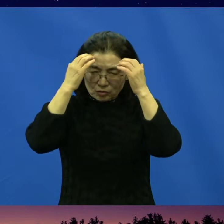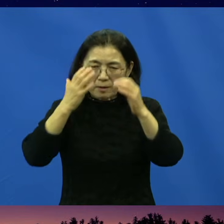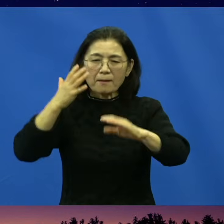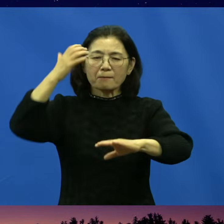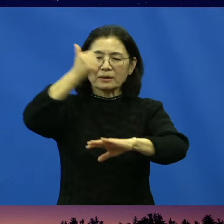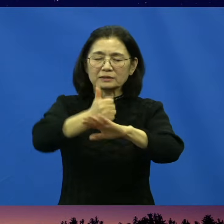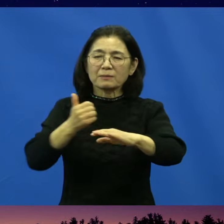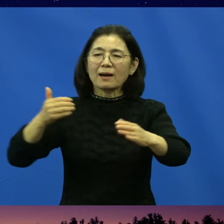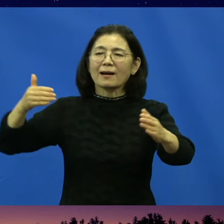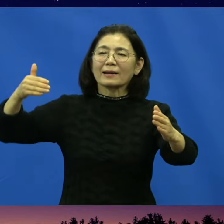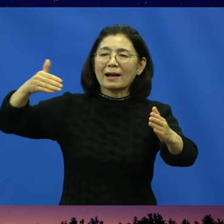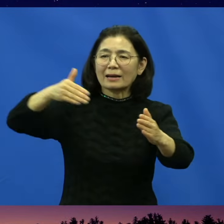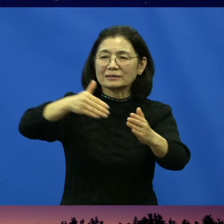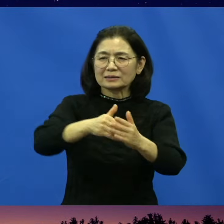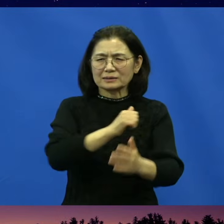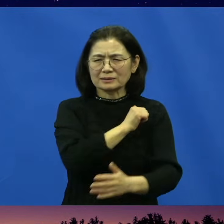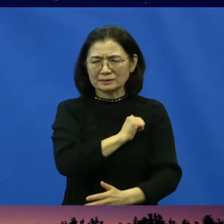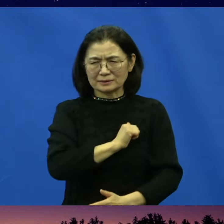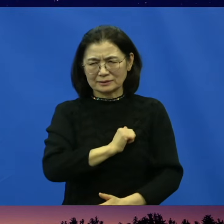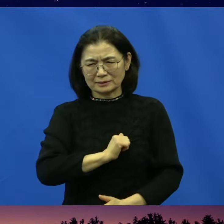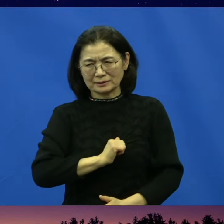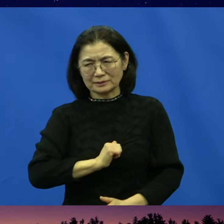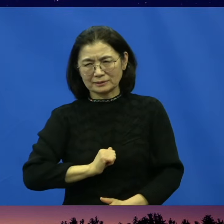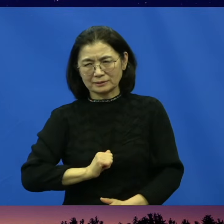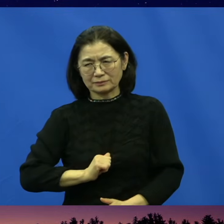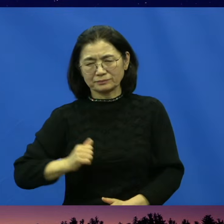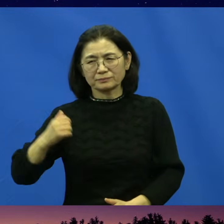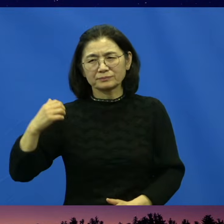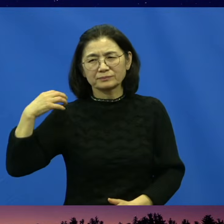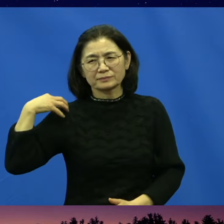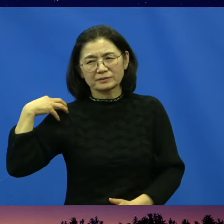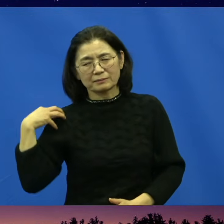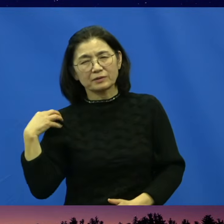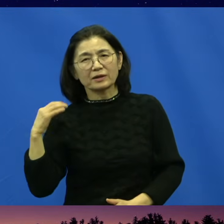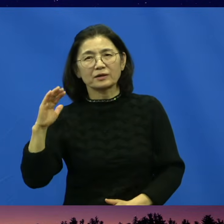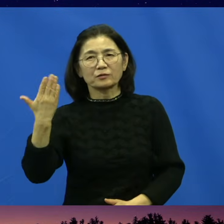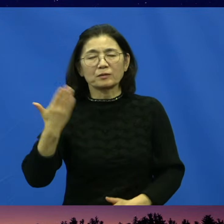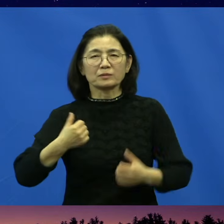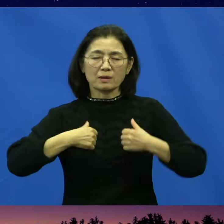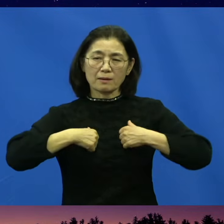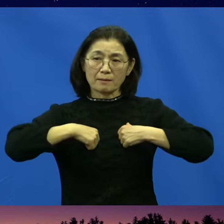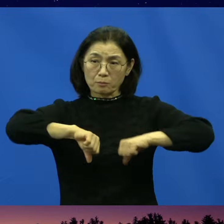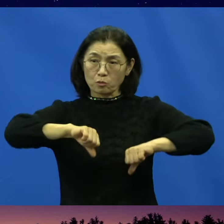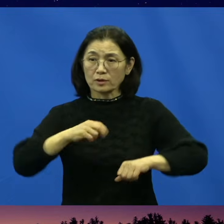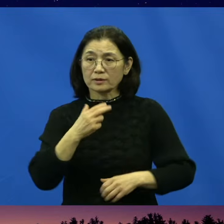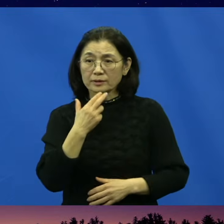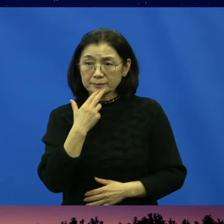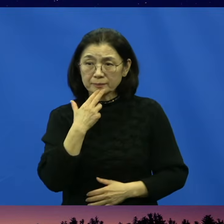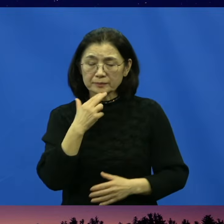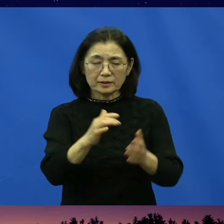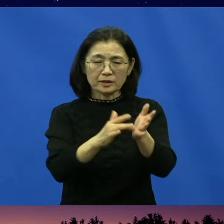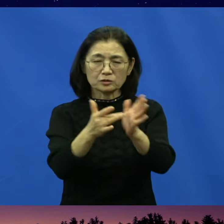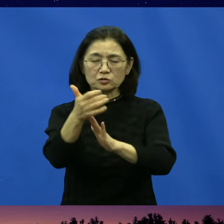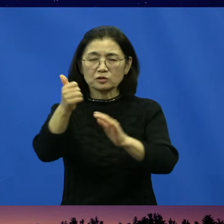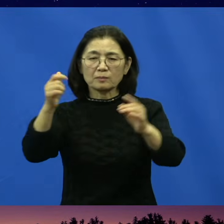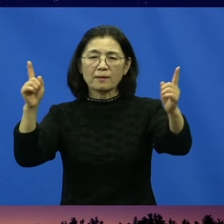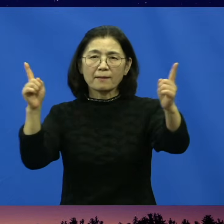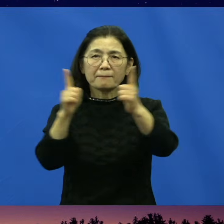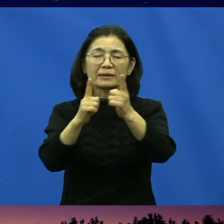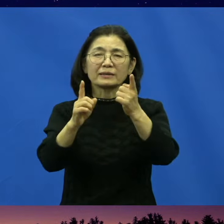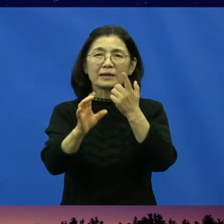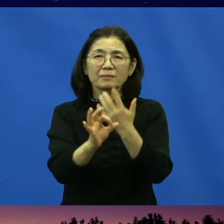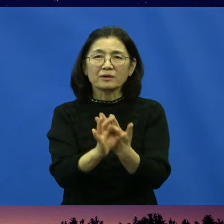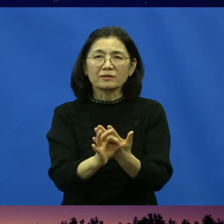감당하셨습니다. 여러분, 포기하지 않는 사랑의 원본은 예수님이십니다. 예수님 만나면 예수님의